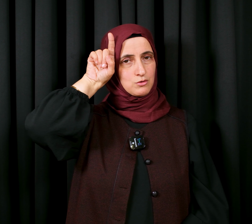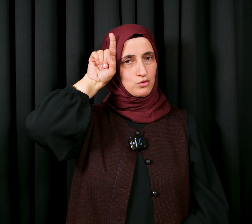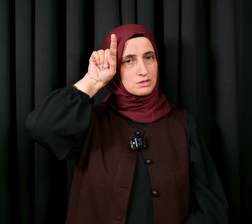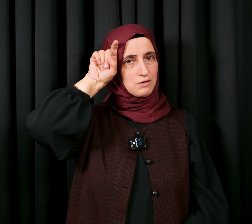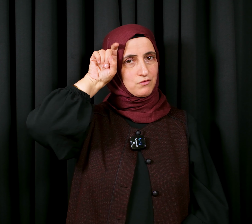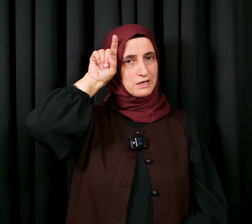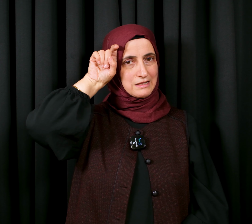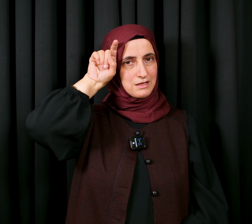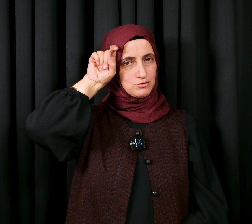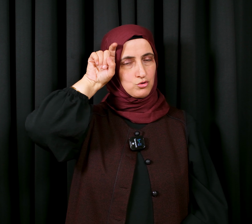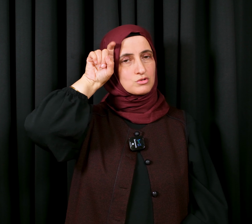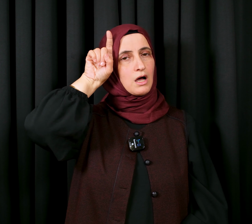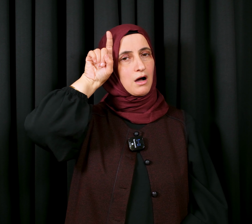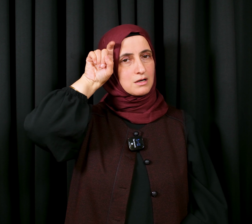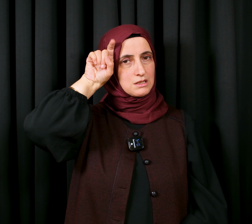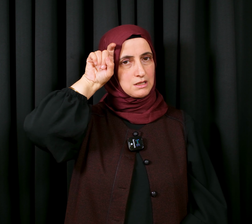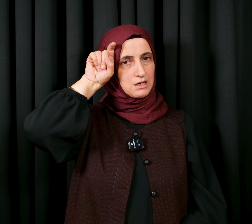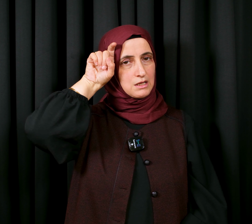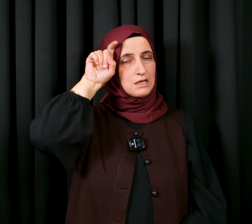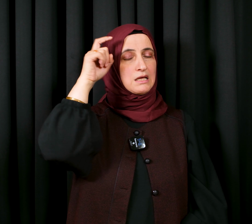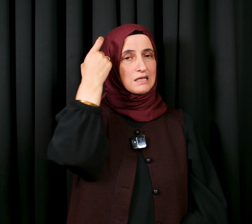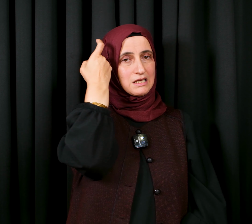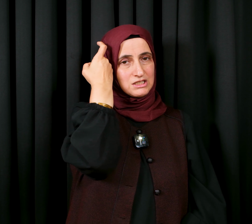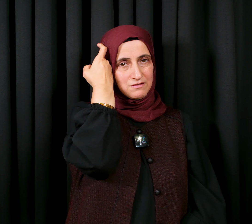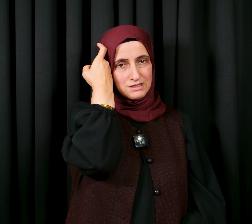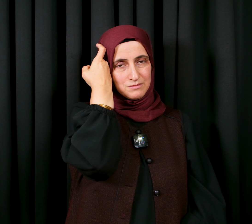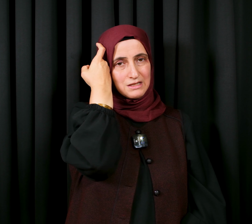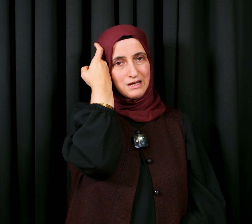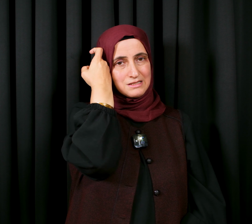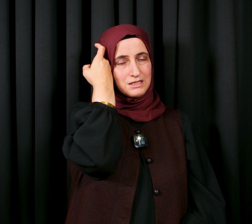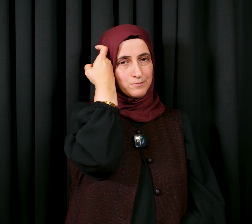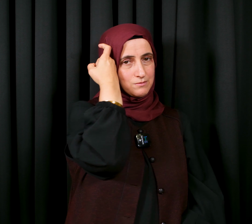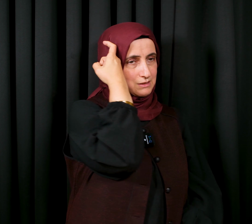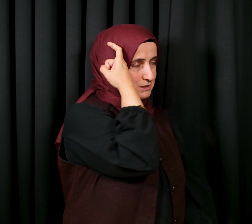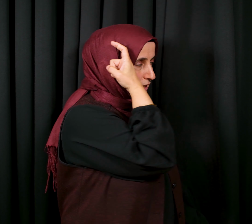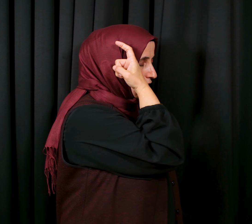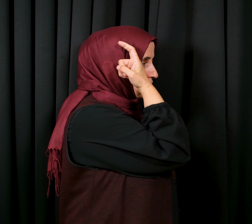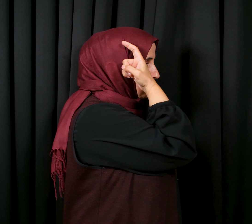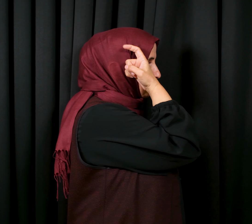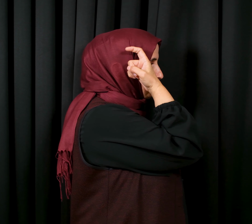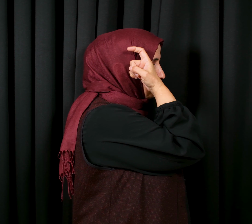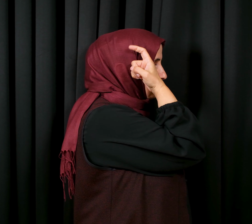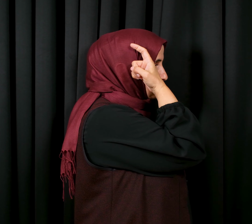koyuyoruz. Hafif hareketlendiriyoruz. Akıllı. Geri çevirdiğimizde, tersini yaptığımızda yine hafif parmağımızı